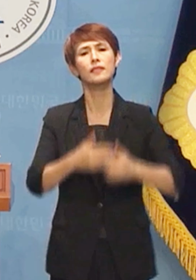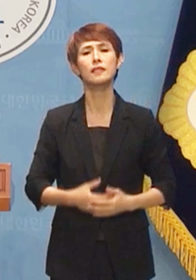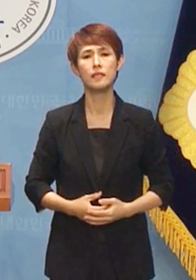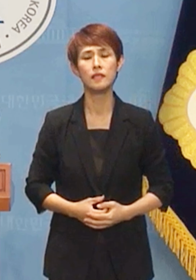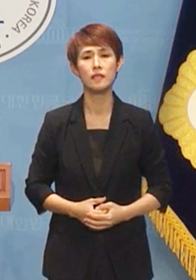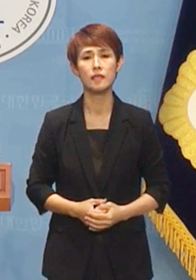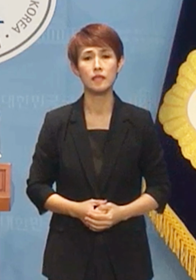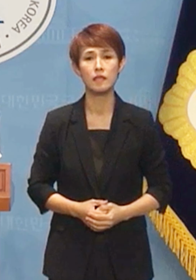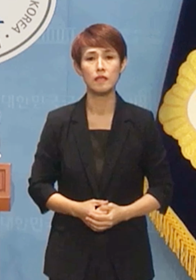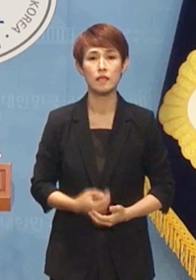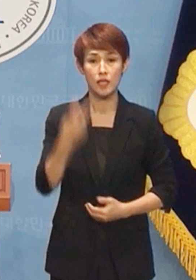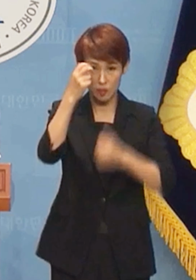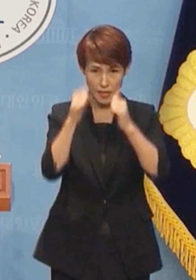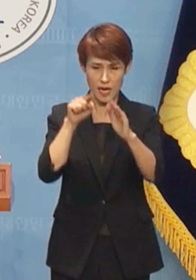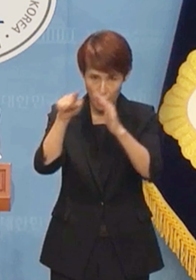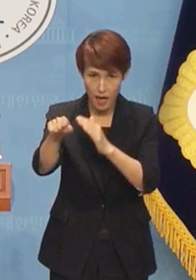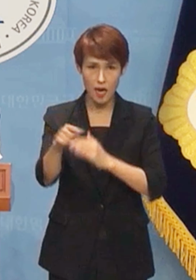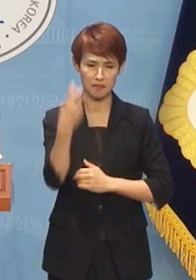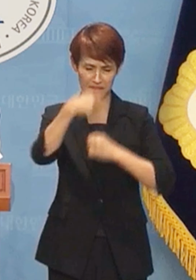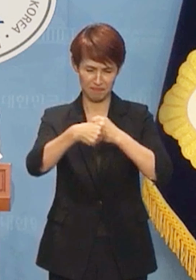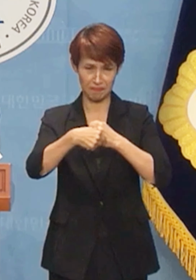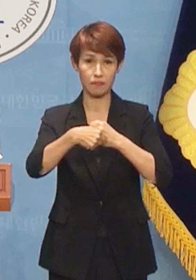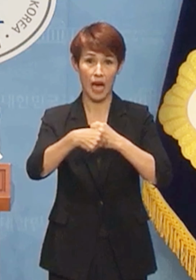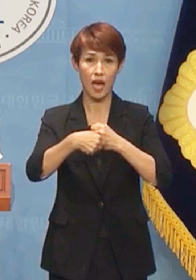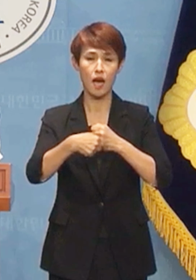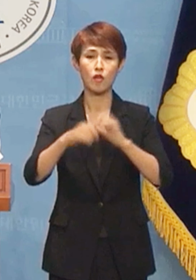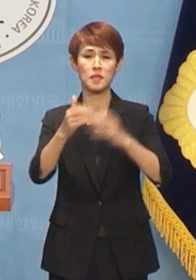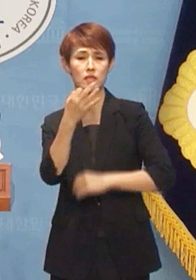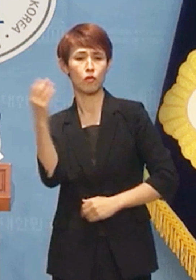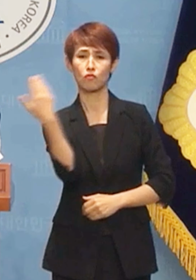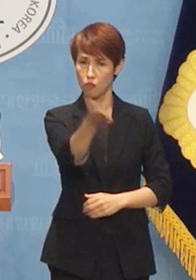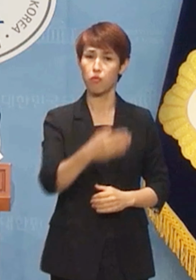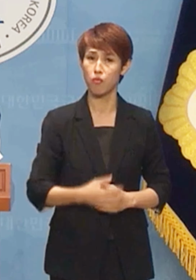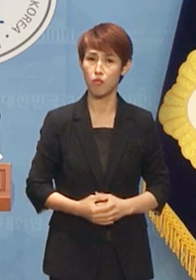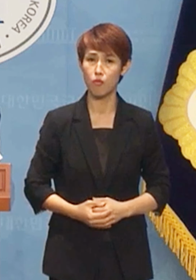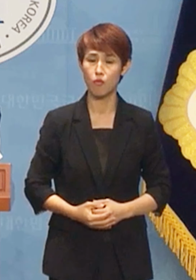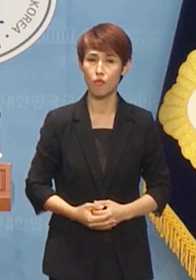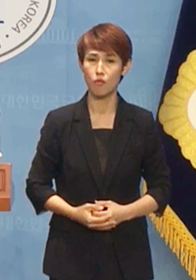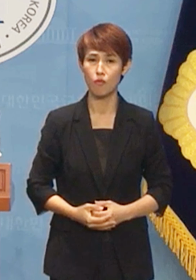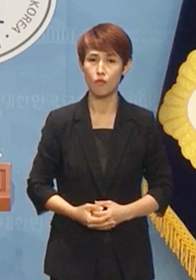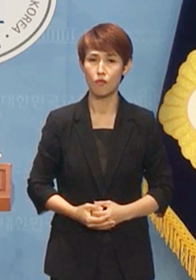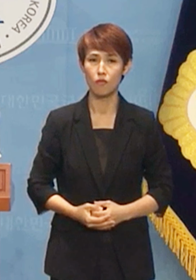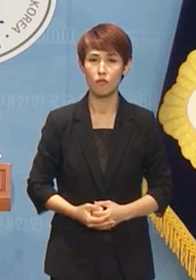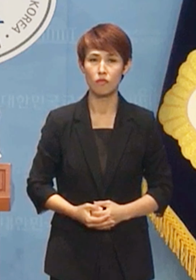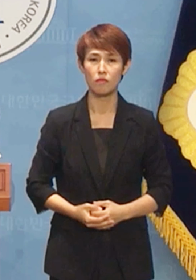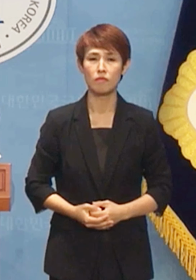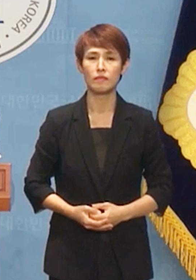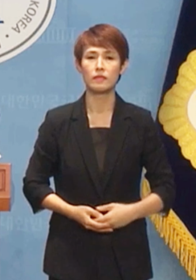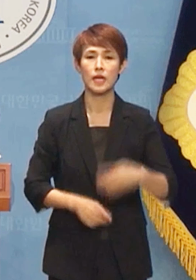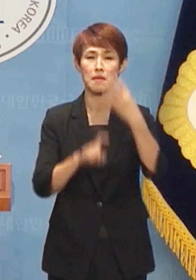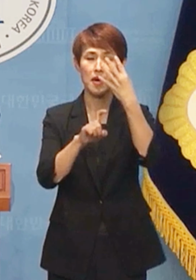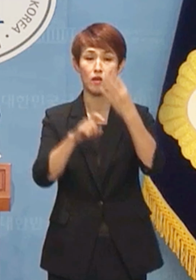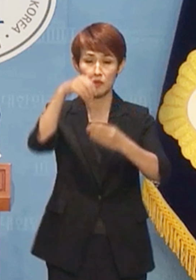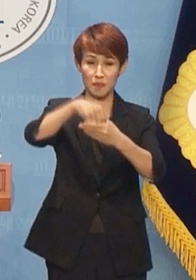벗으시는 검찰에 나가 수사부터 받아야 국민들이 인정하지 않겠습니까 410 총선 사전